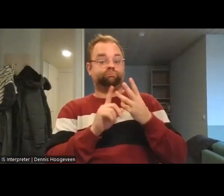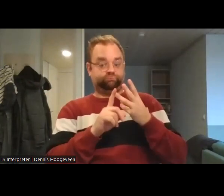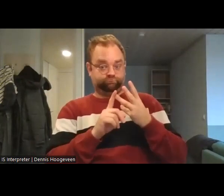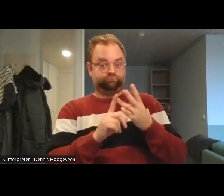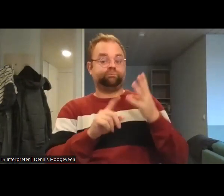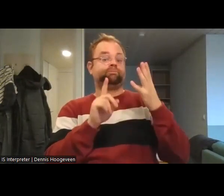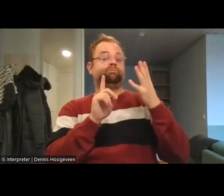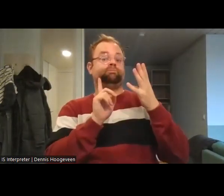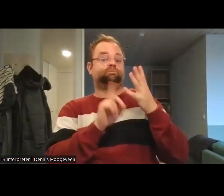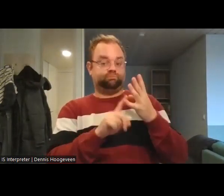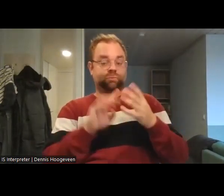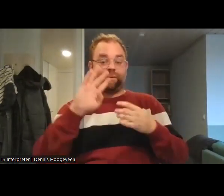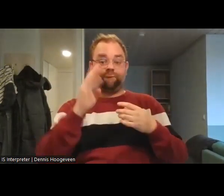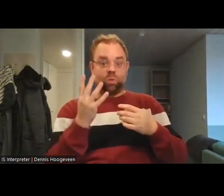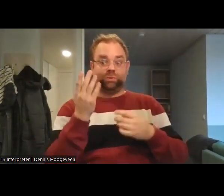la violence